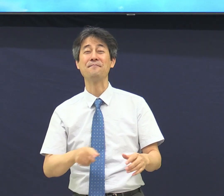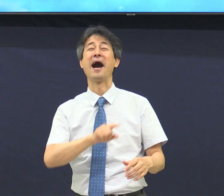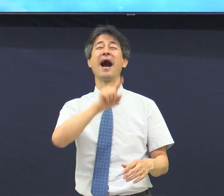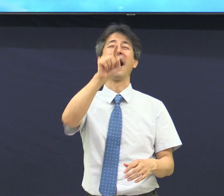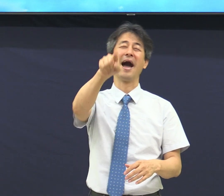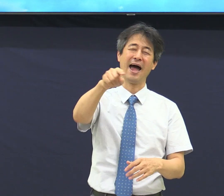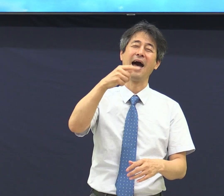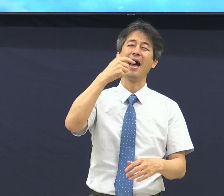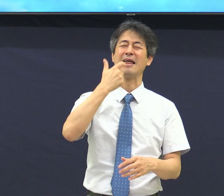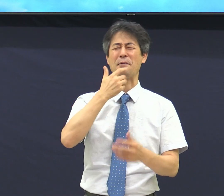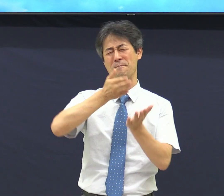요셉의 아들들은